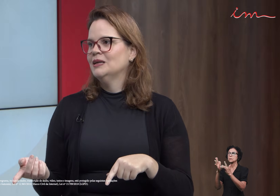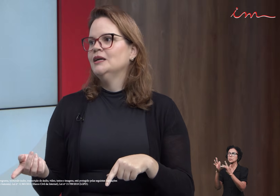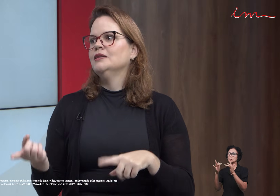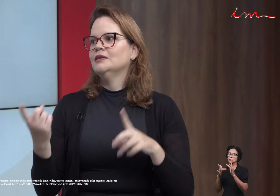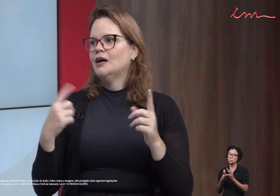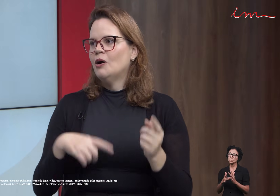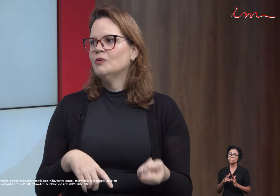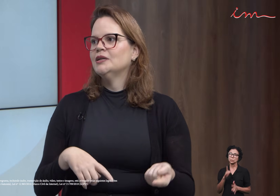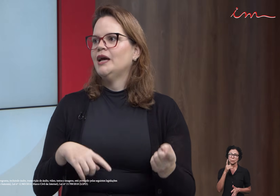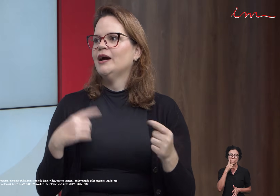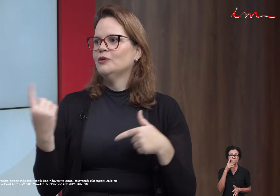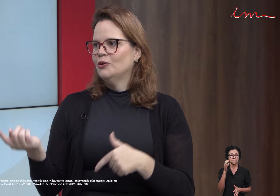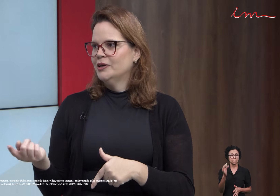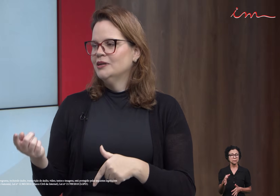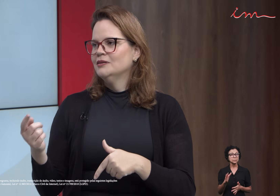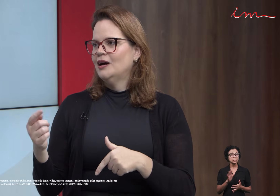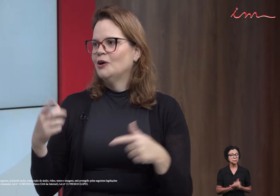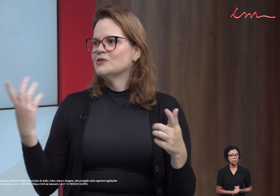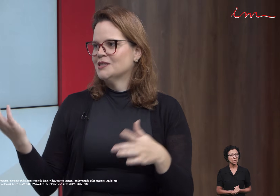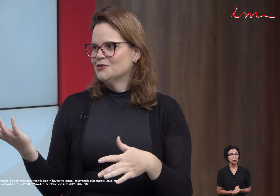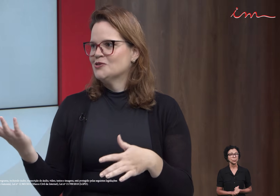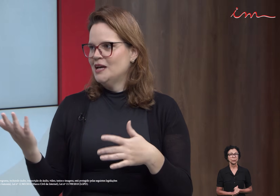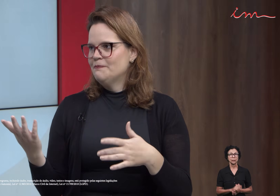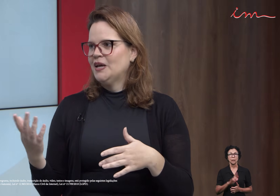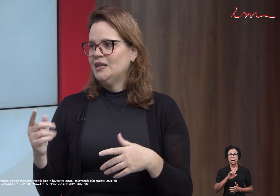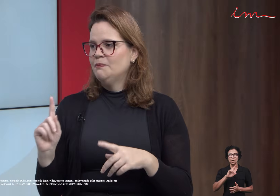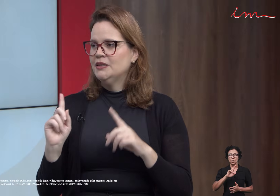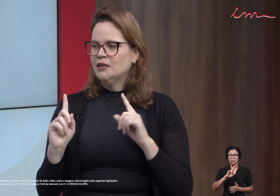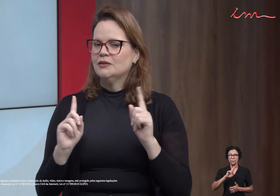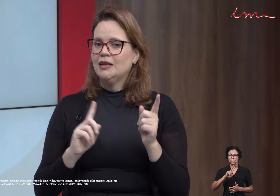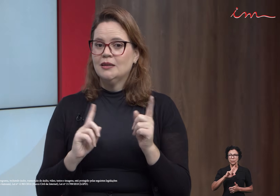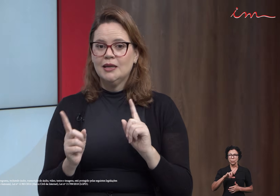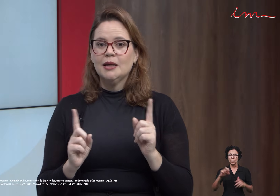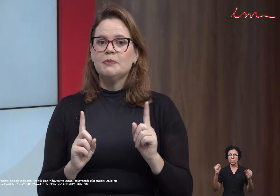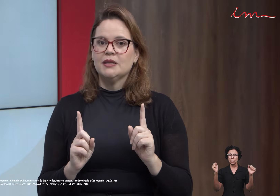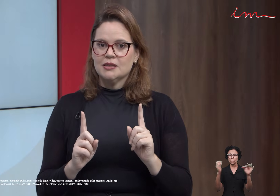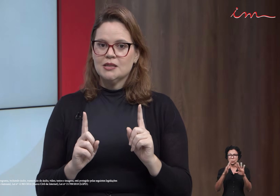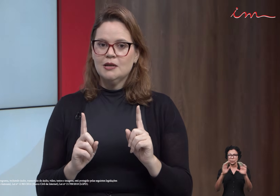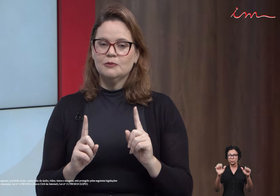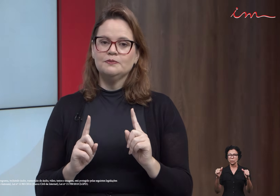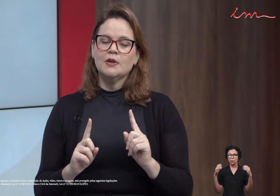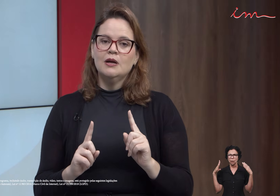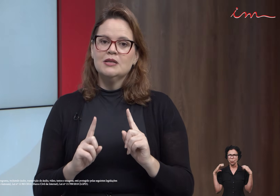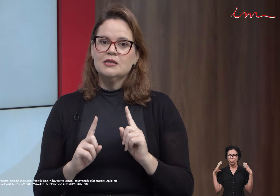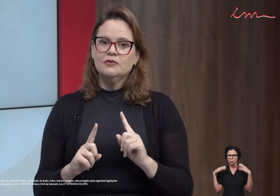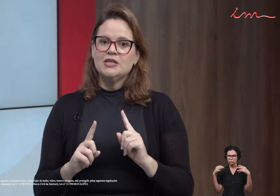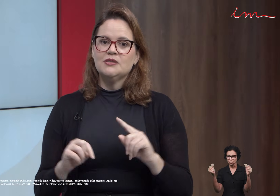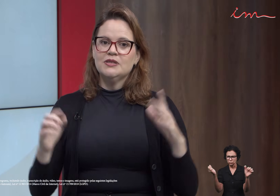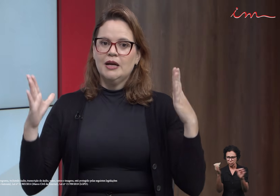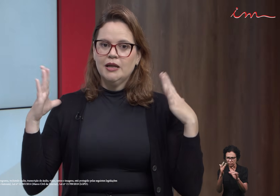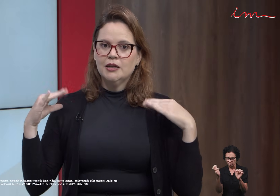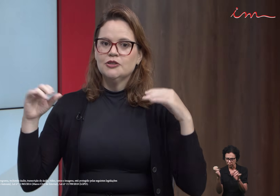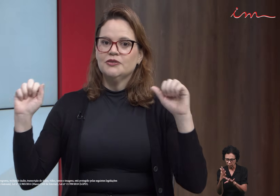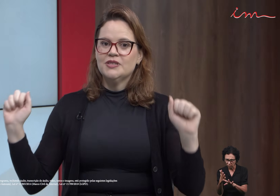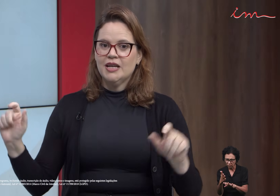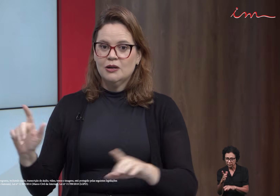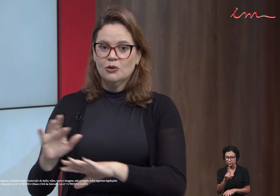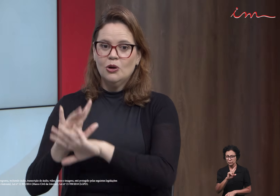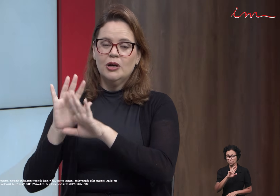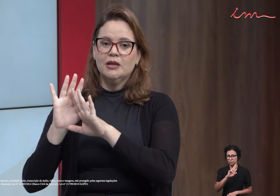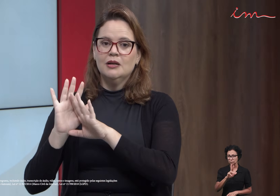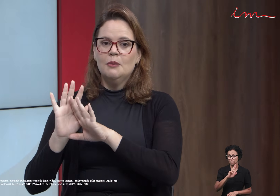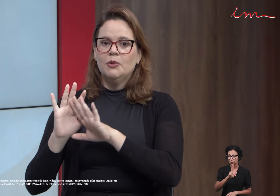cantando, Isso, não que é glória aos anjos, né, porque isso. dependendo da interpretação, se vocês fizerem anjo e